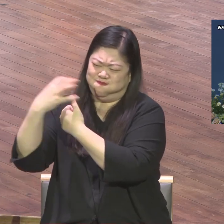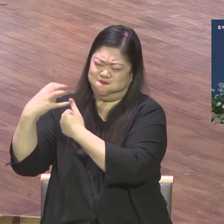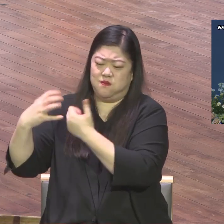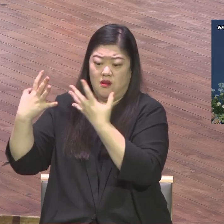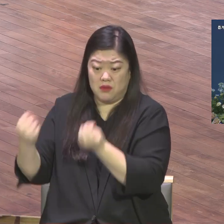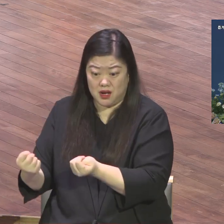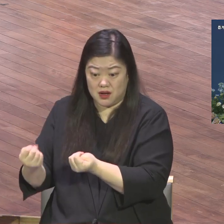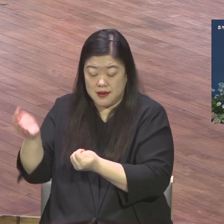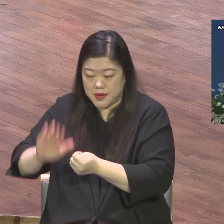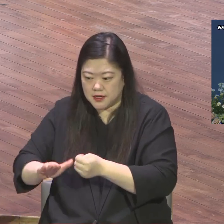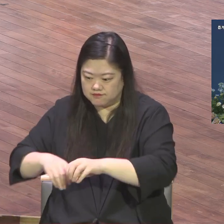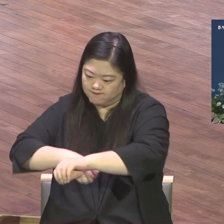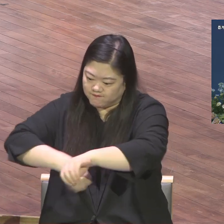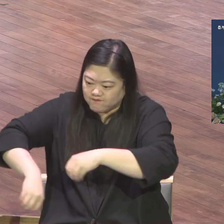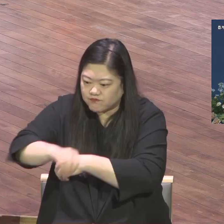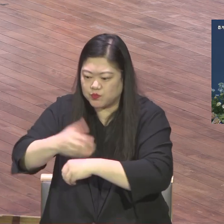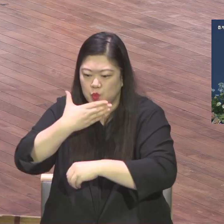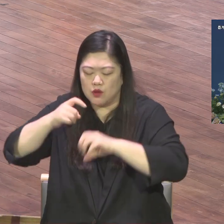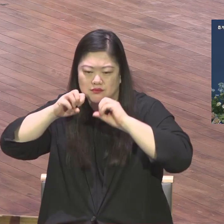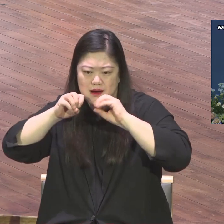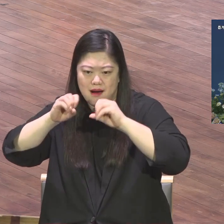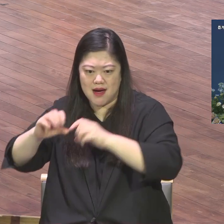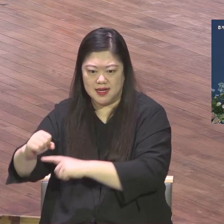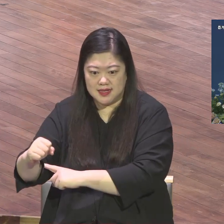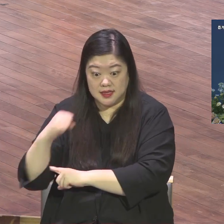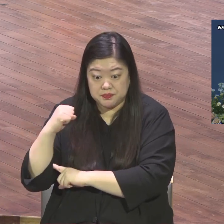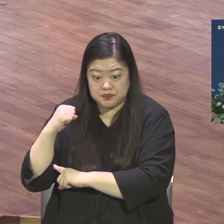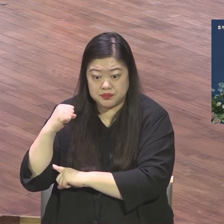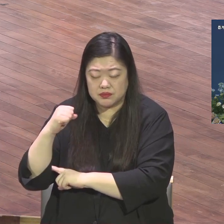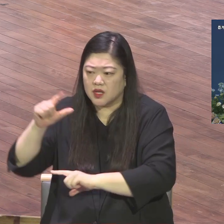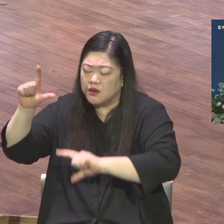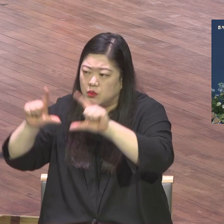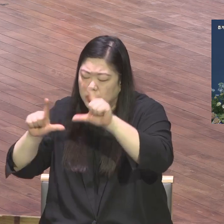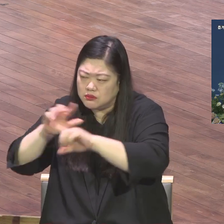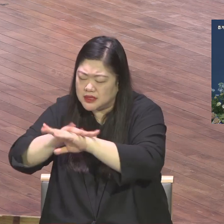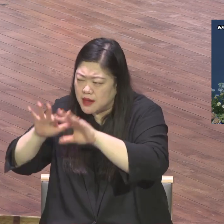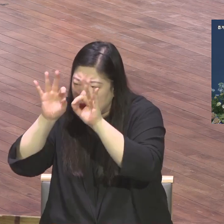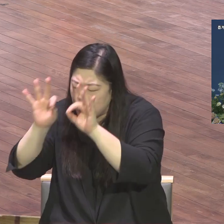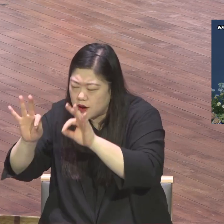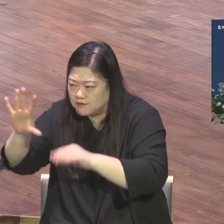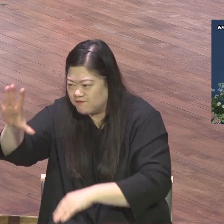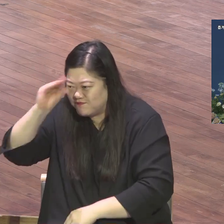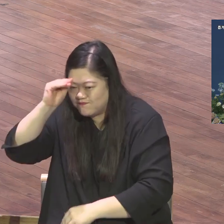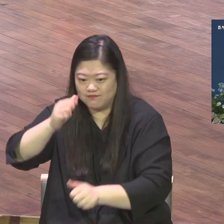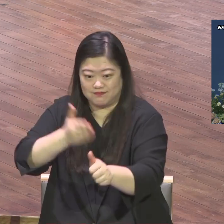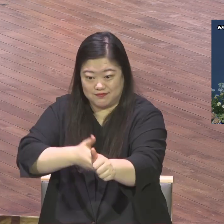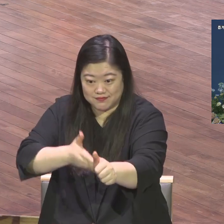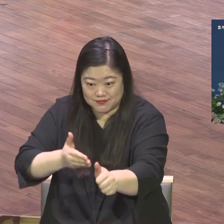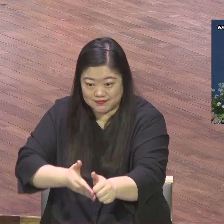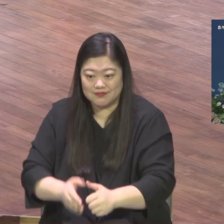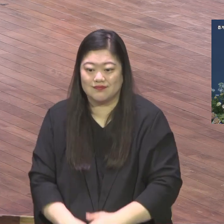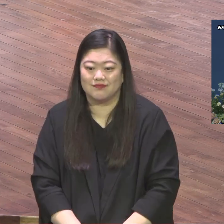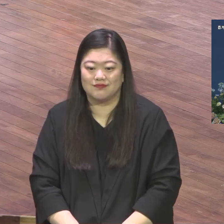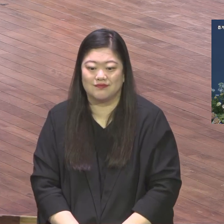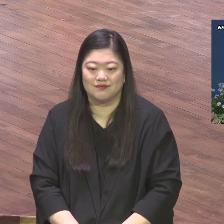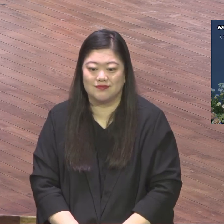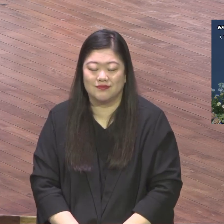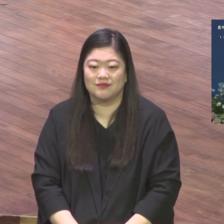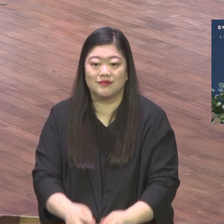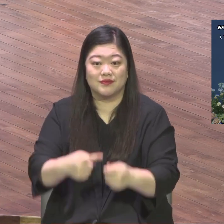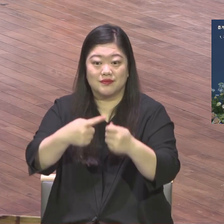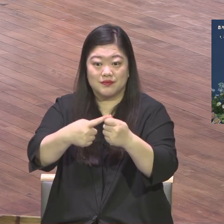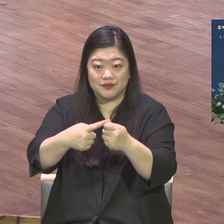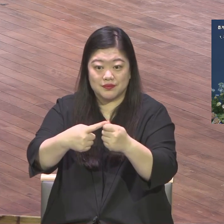바꾸어서 증거 있는 신앙인의 삶을 살았는지 발견하는 귀한 시간 되기를 주님으로 축복합니다. 그럼 첫째로